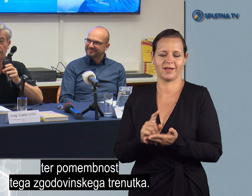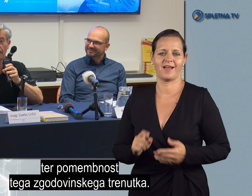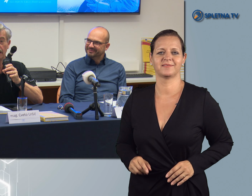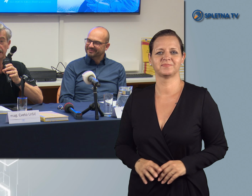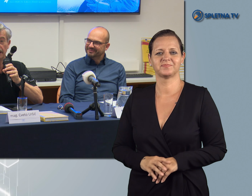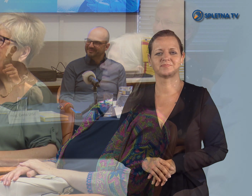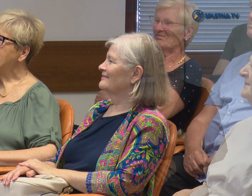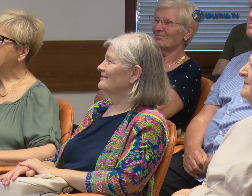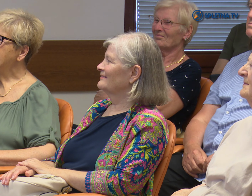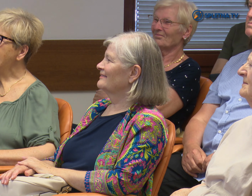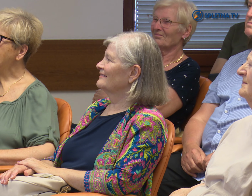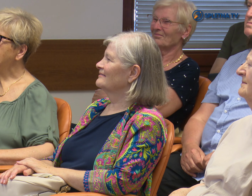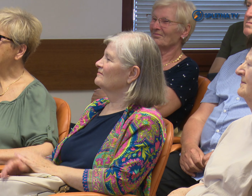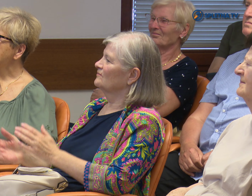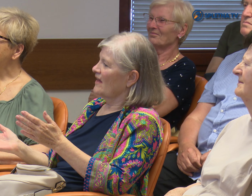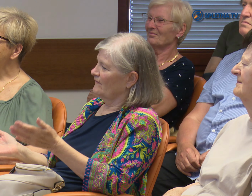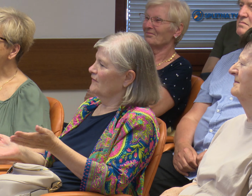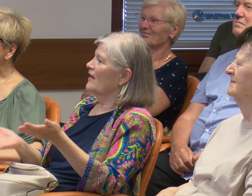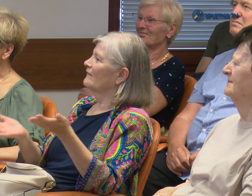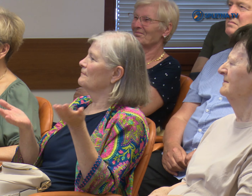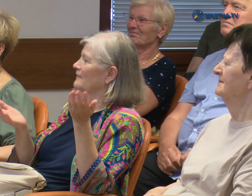trenutka.